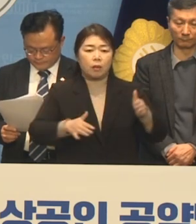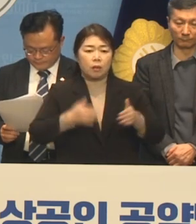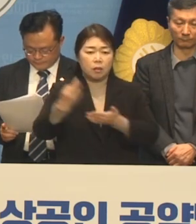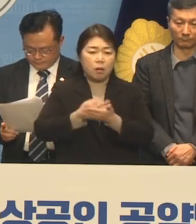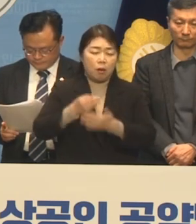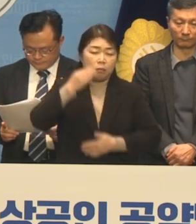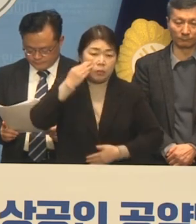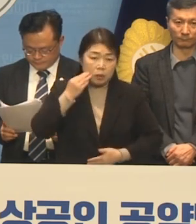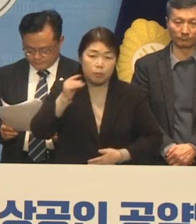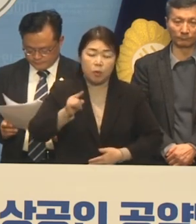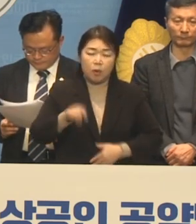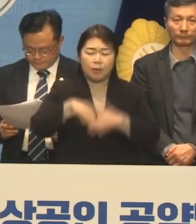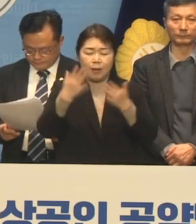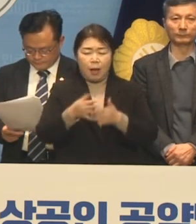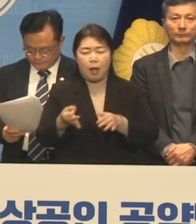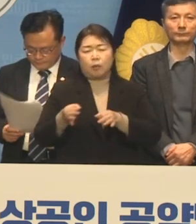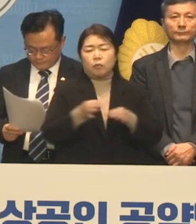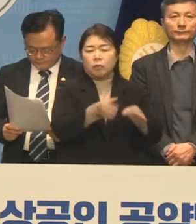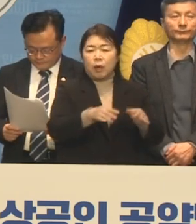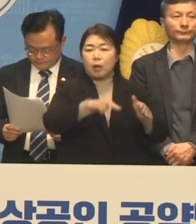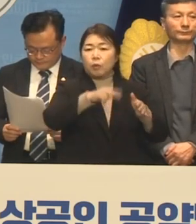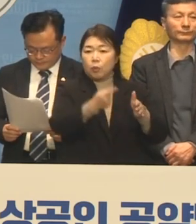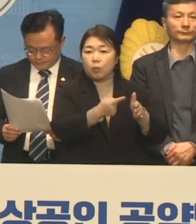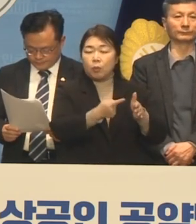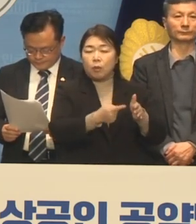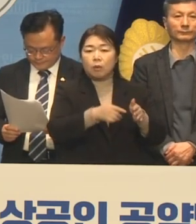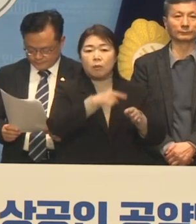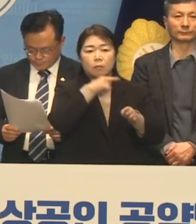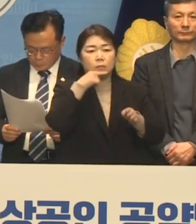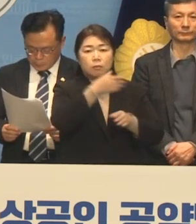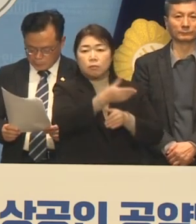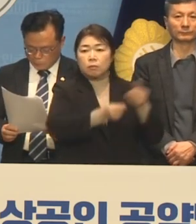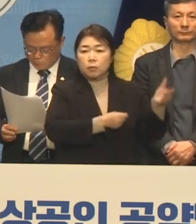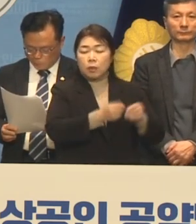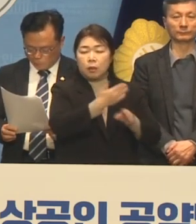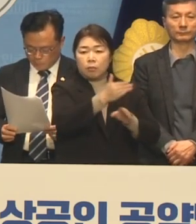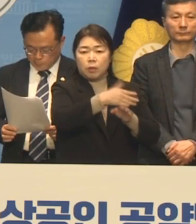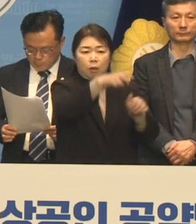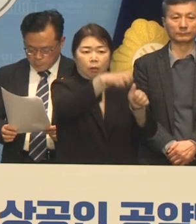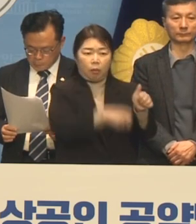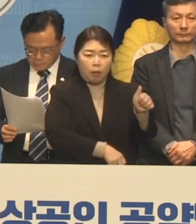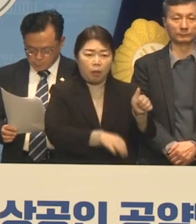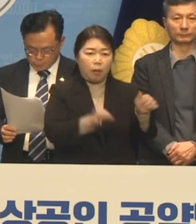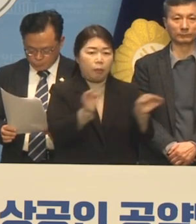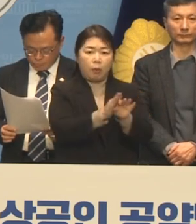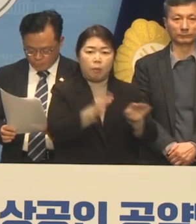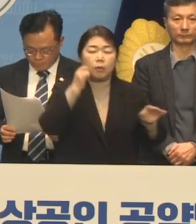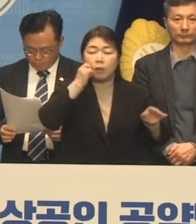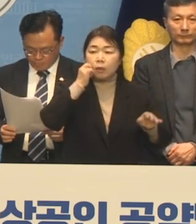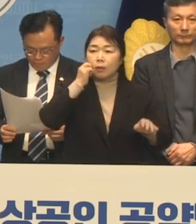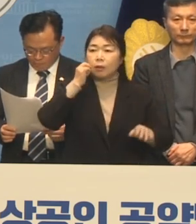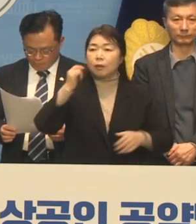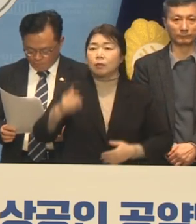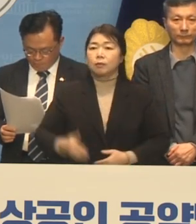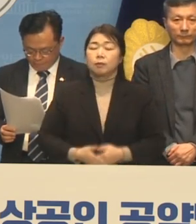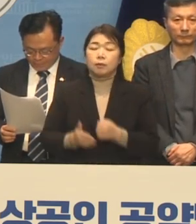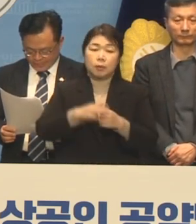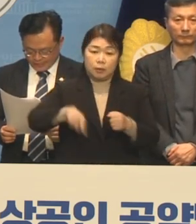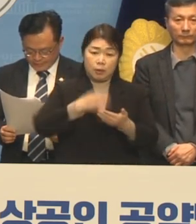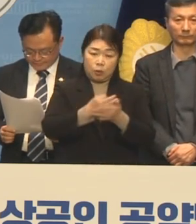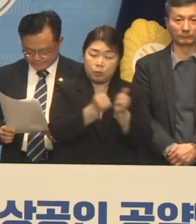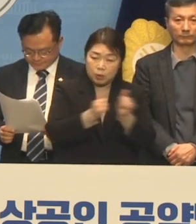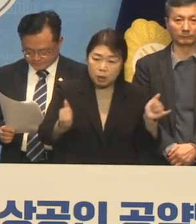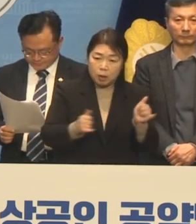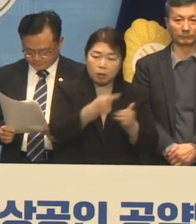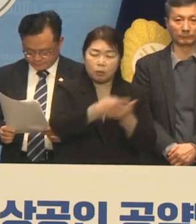영업이익을 죄다 쏟아부어도 부채를 갚을 수 없는 실정입니다. 소상공인 자영업자들이